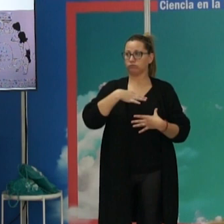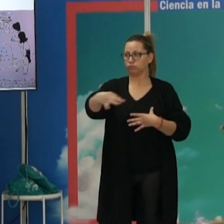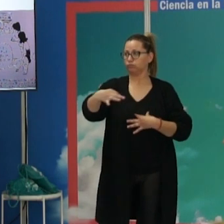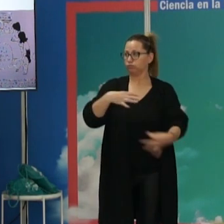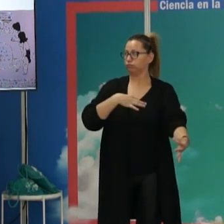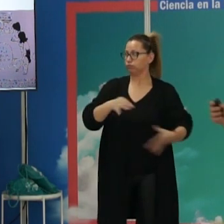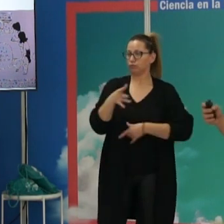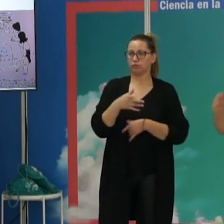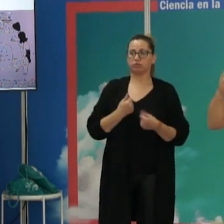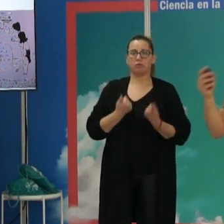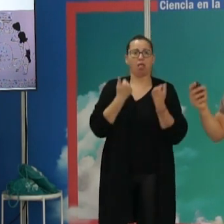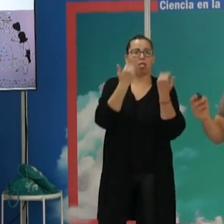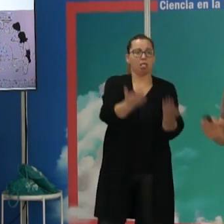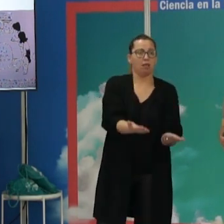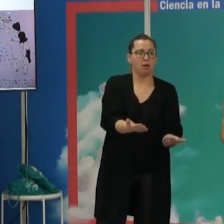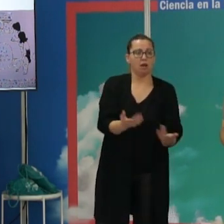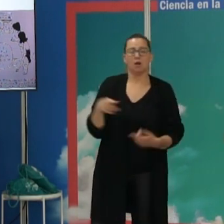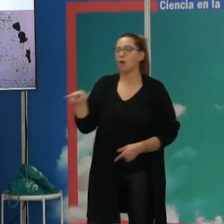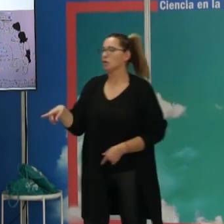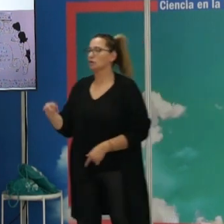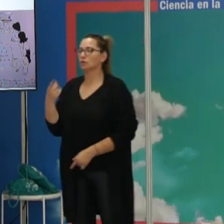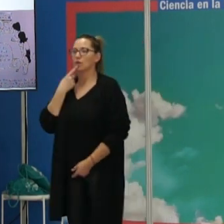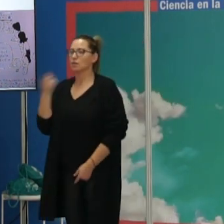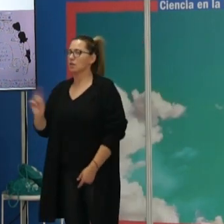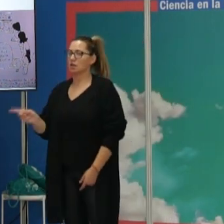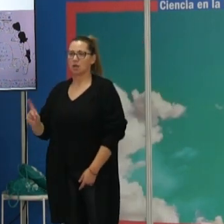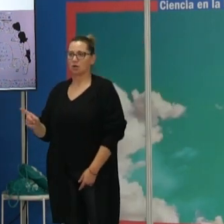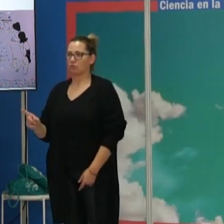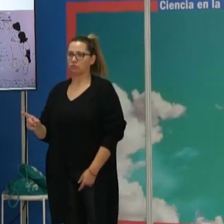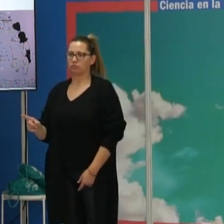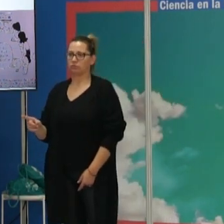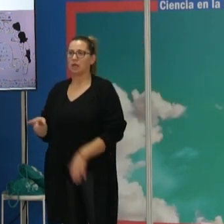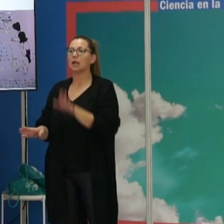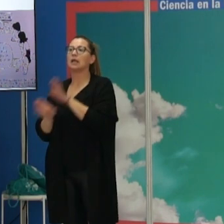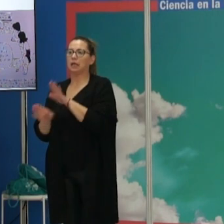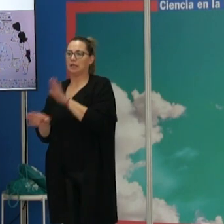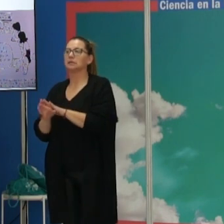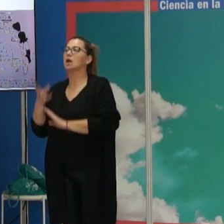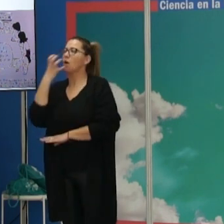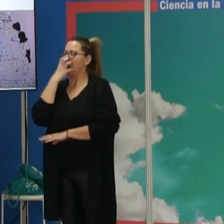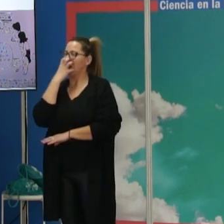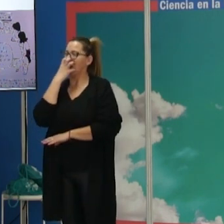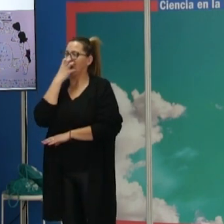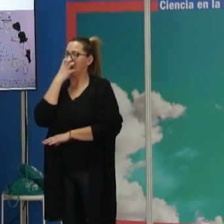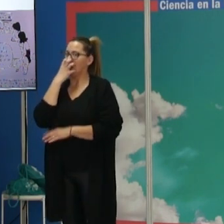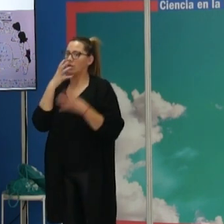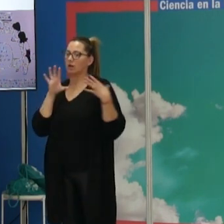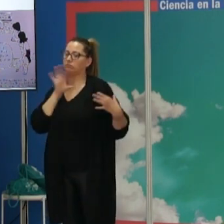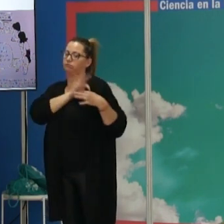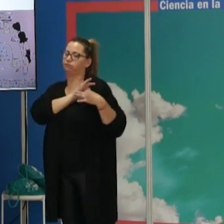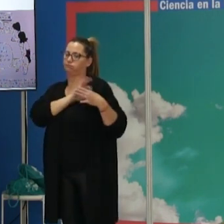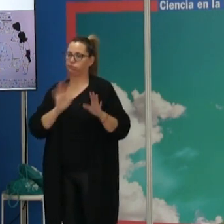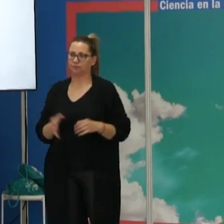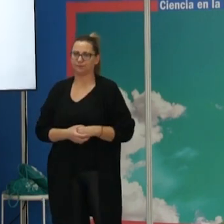este pluralismo no es tan loco como se sugiere, o por lo menos se puede poner en la